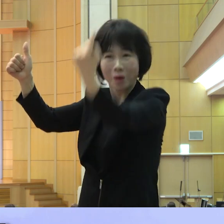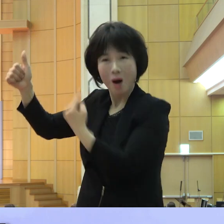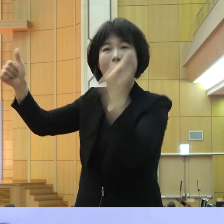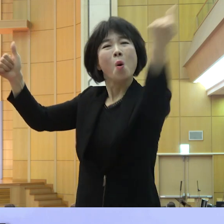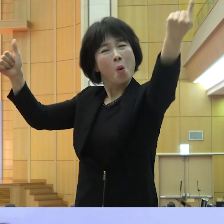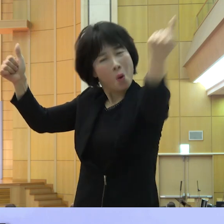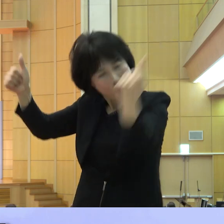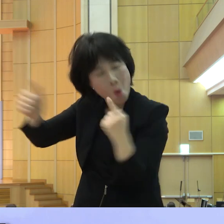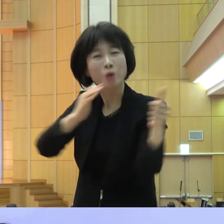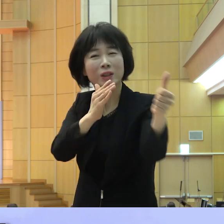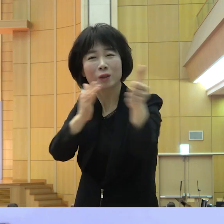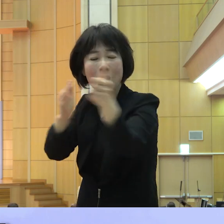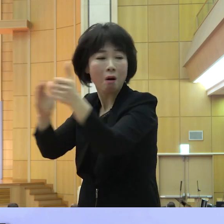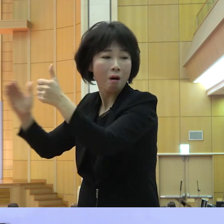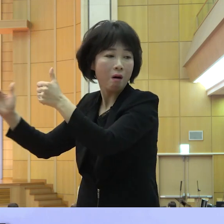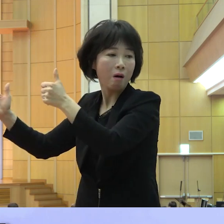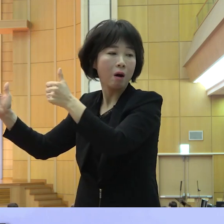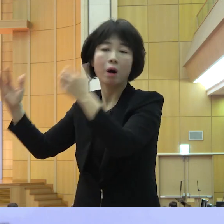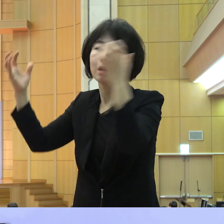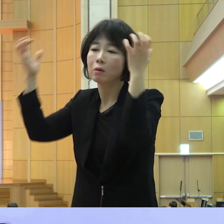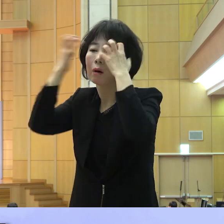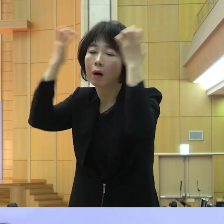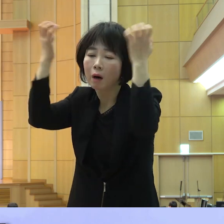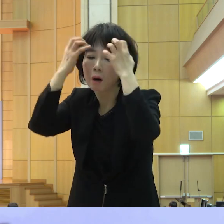예수께로 오시오,